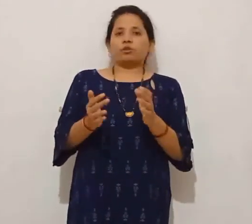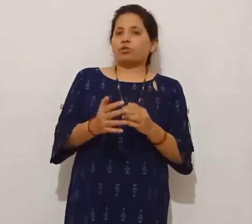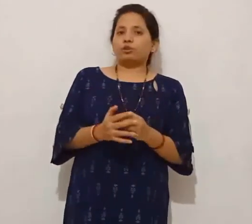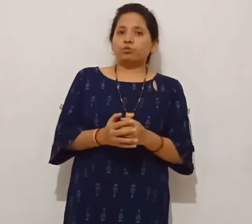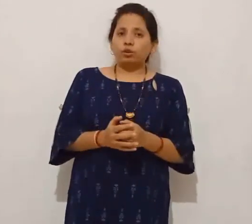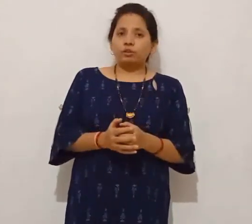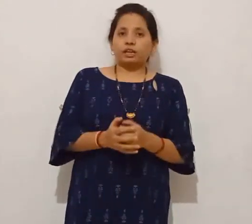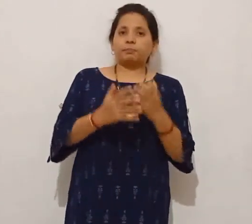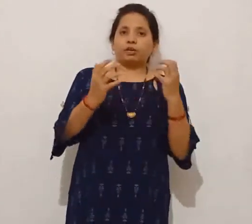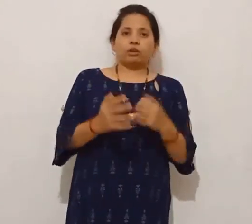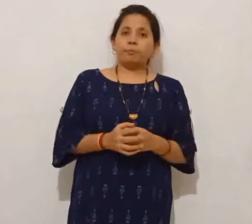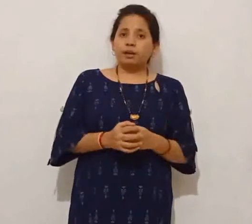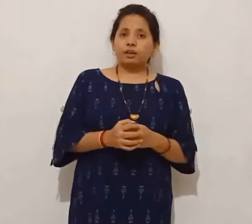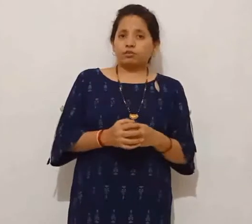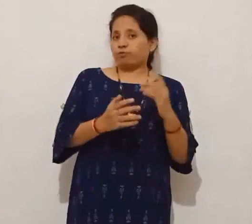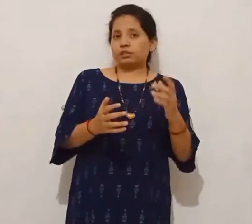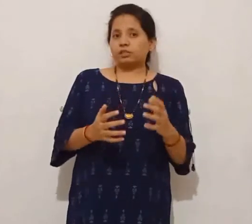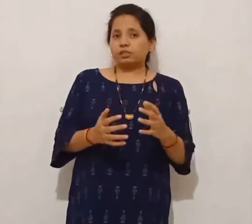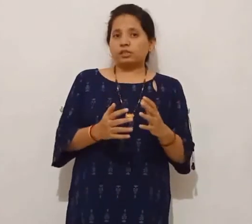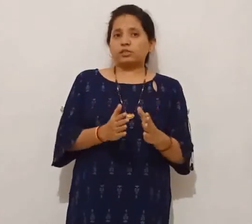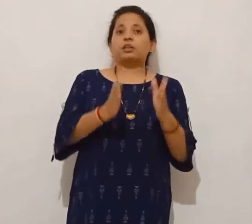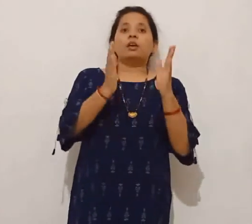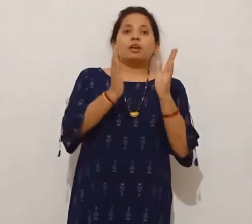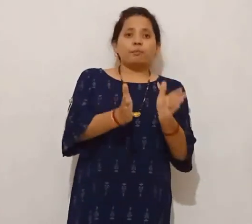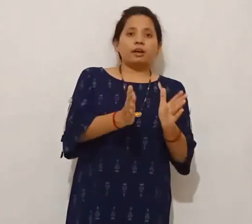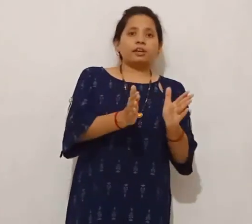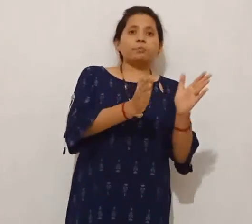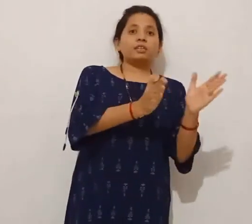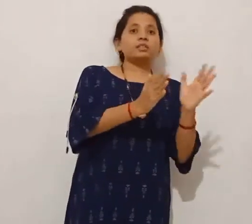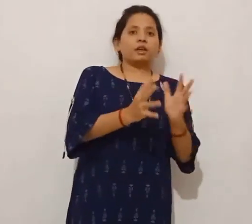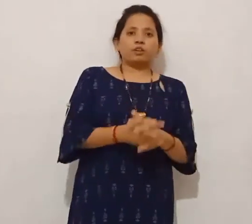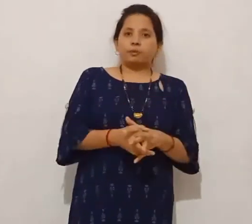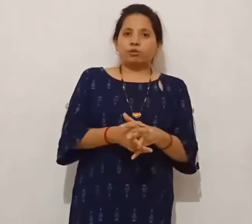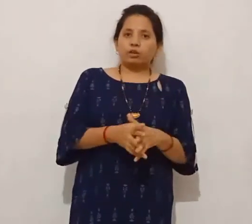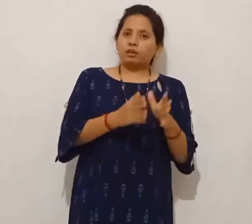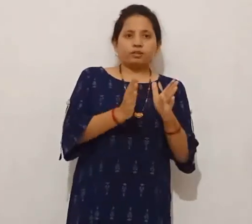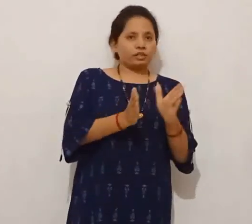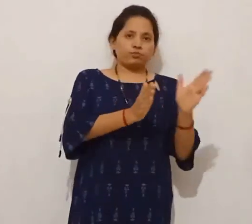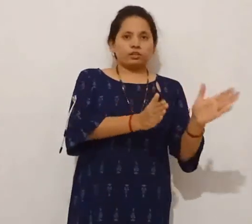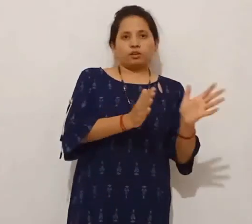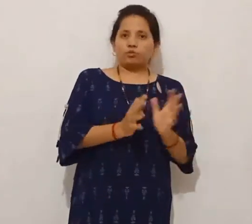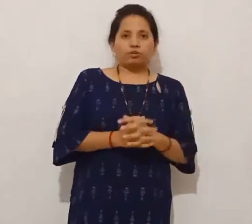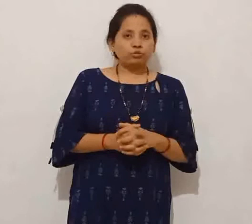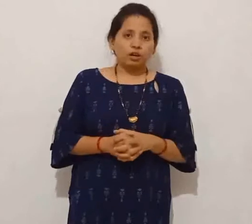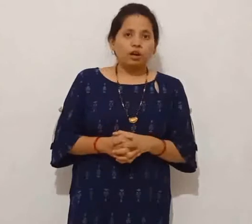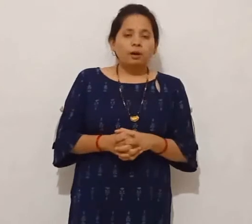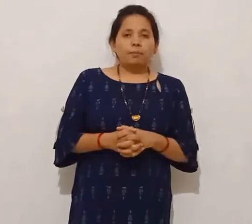गोइंग टू दैट पर्टिकुलर मार्केट. तो फर्स्ट रीजन इज कि मार्केट में थिंग्स अवेलेबल होगी, दैट्स व्हाई दे आर गोइंग टू द